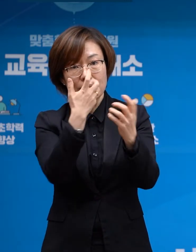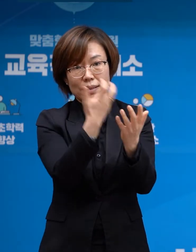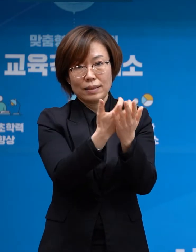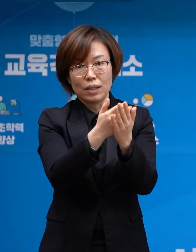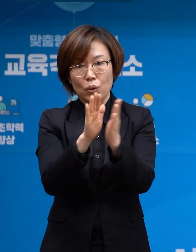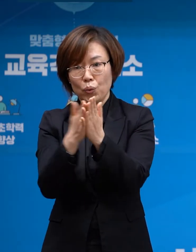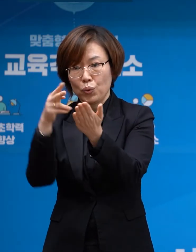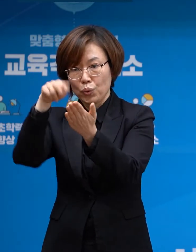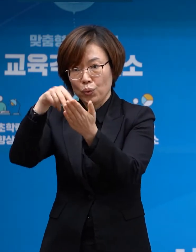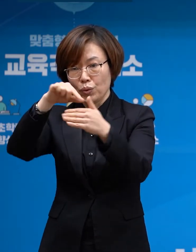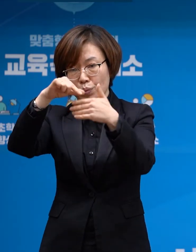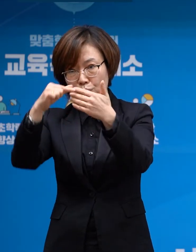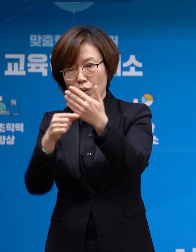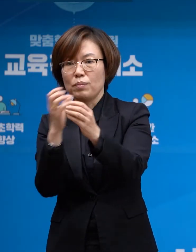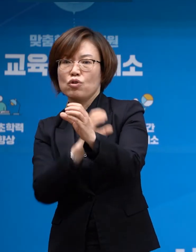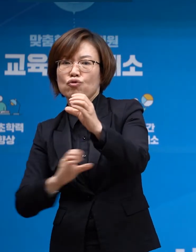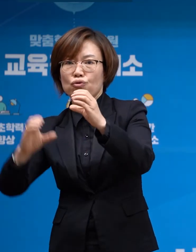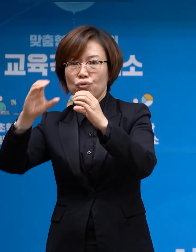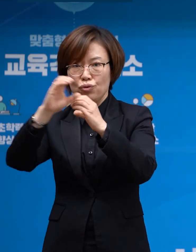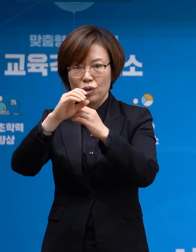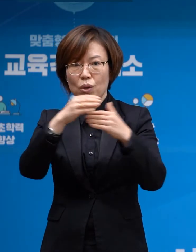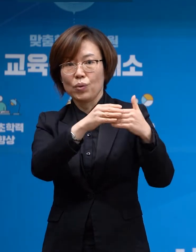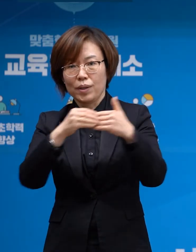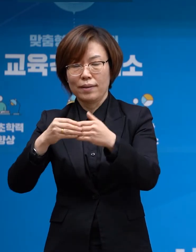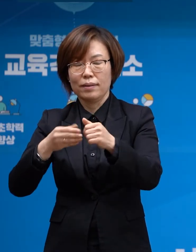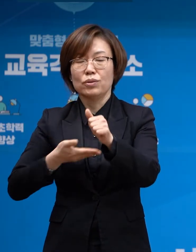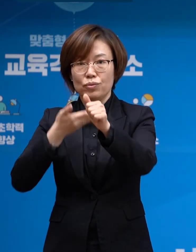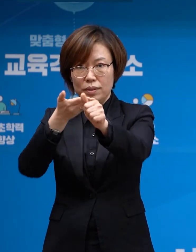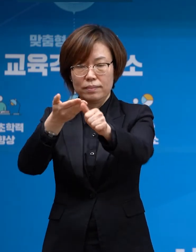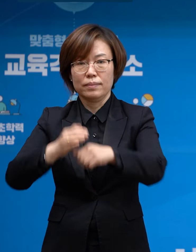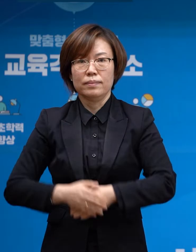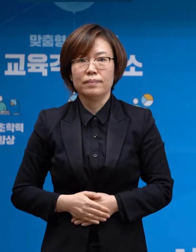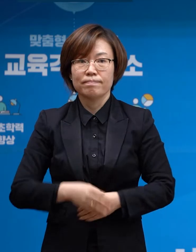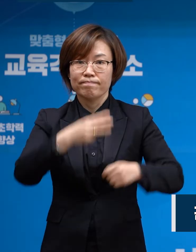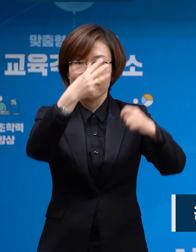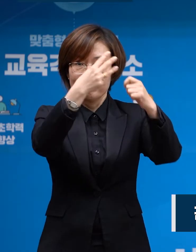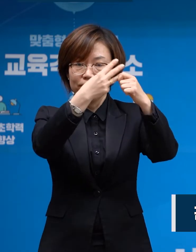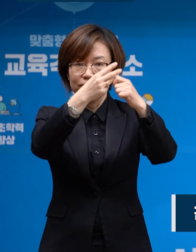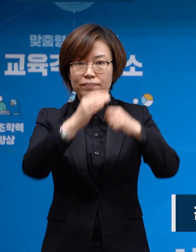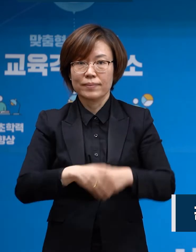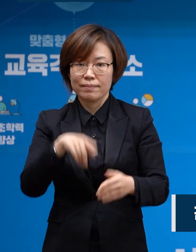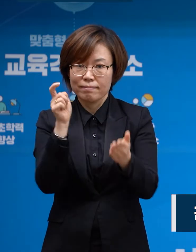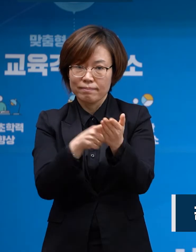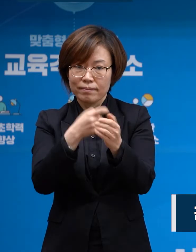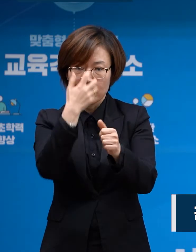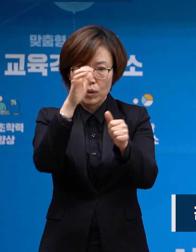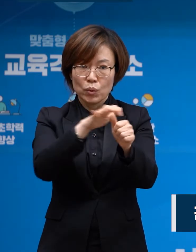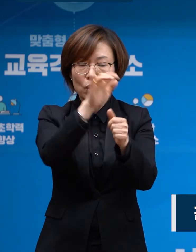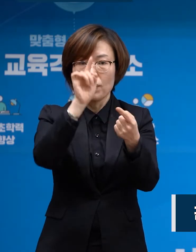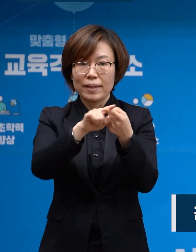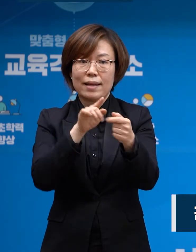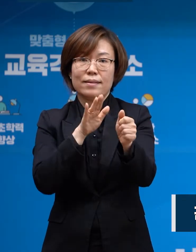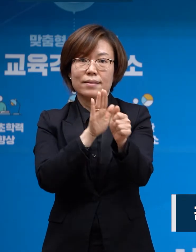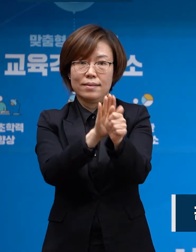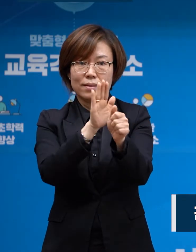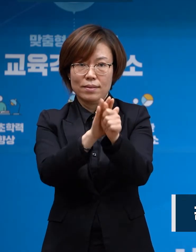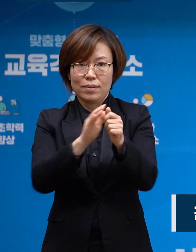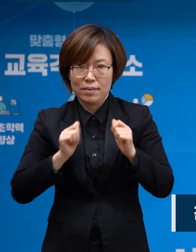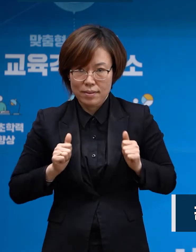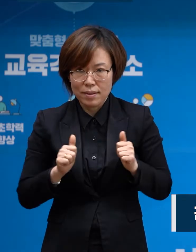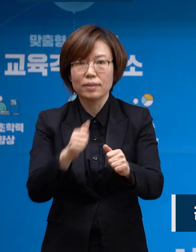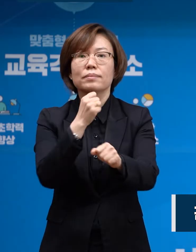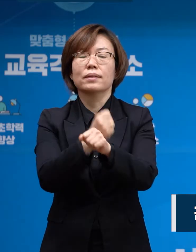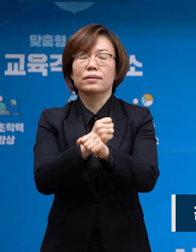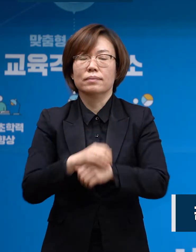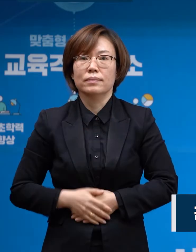독서 교육 콘텐츠를 추가로 안내하도록 하겠습니다. 셋째, 긴급 돌봄에 대한 지원을 아끼지